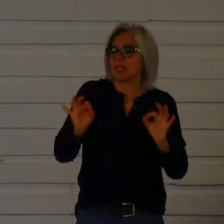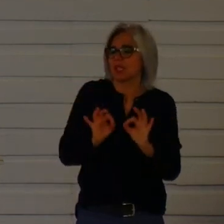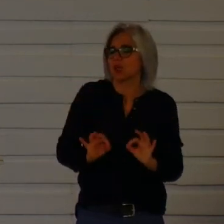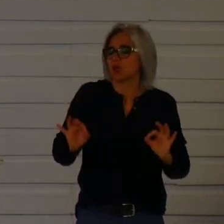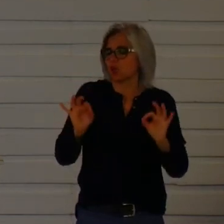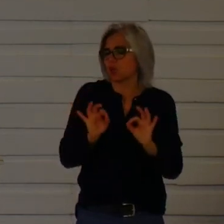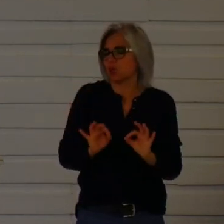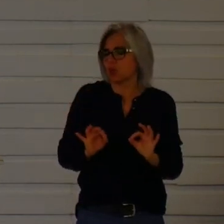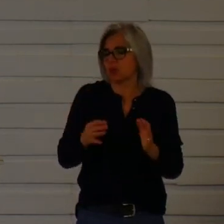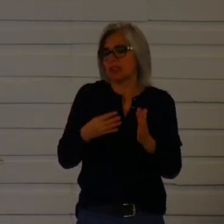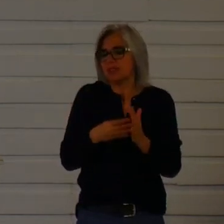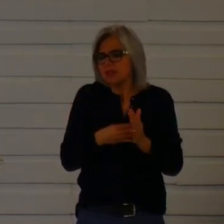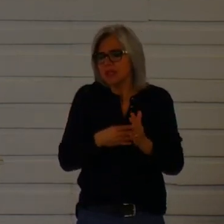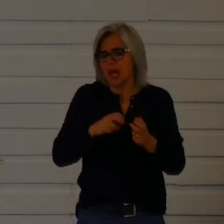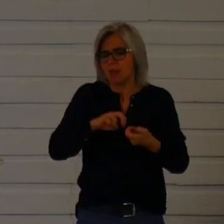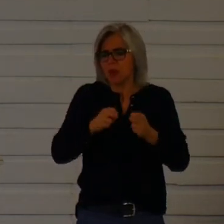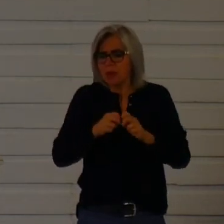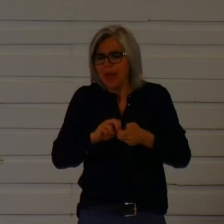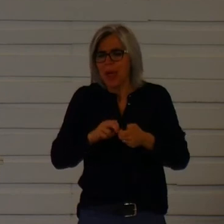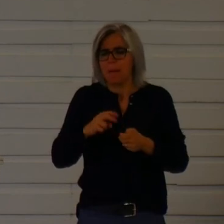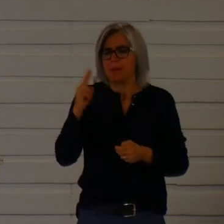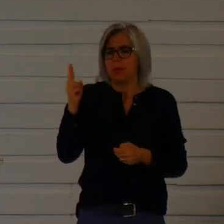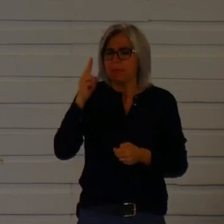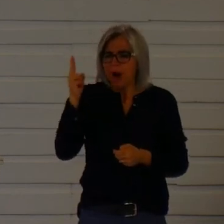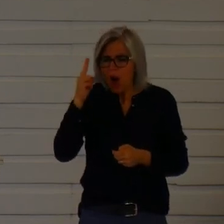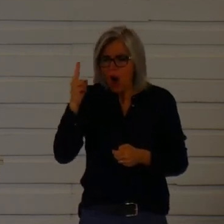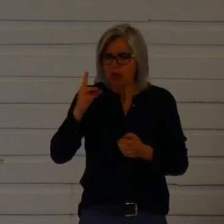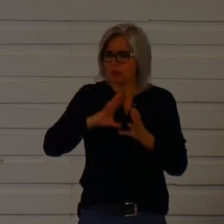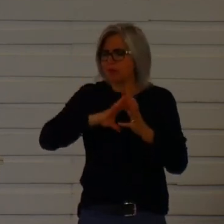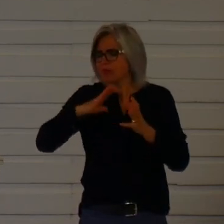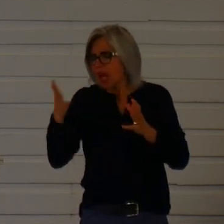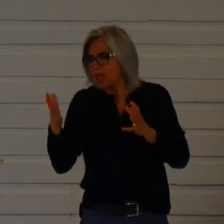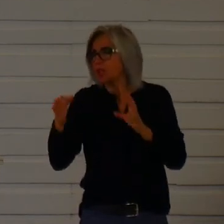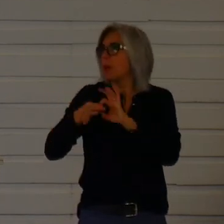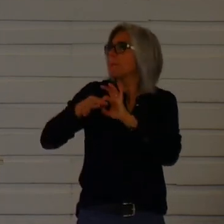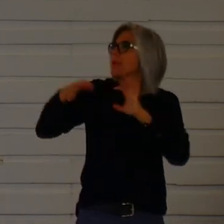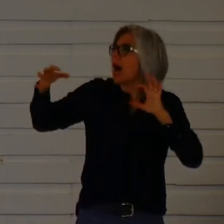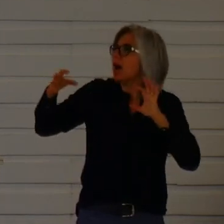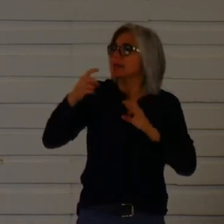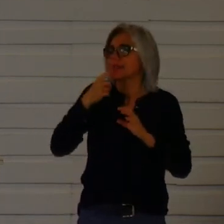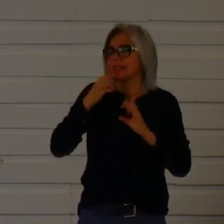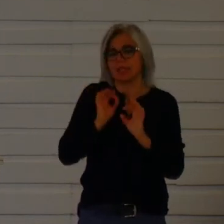sono, ascoltate bene, mi è piaciuto moltissimo questo esempio che l'ho visto, non mi ricordo dove,